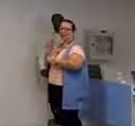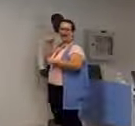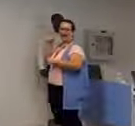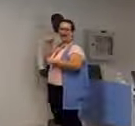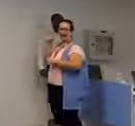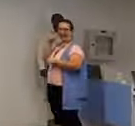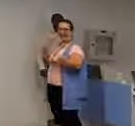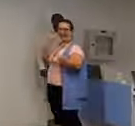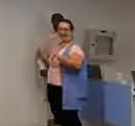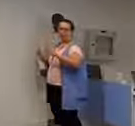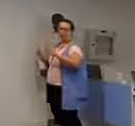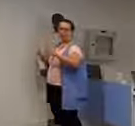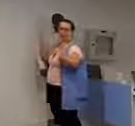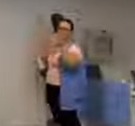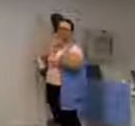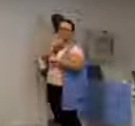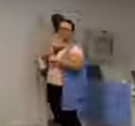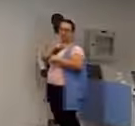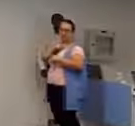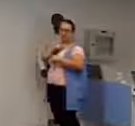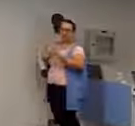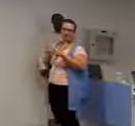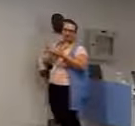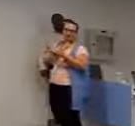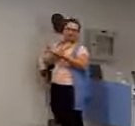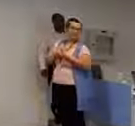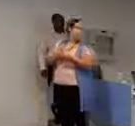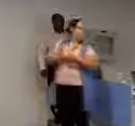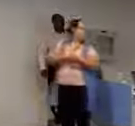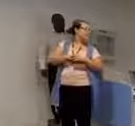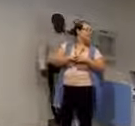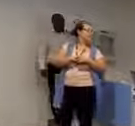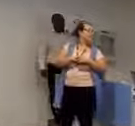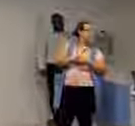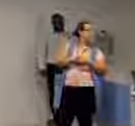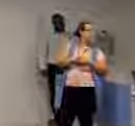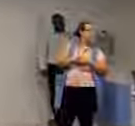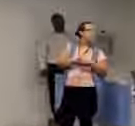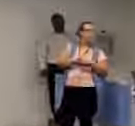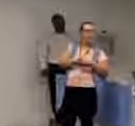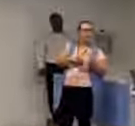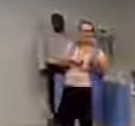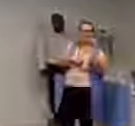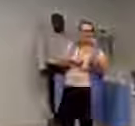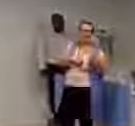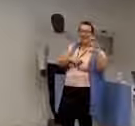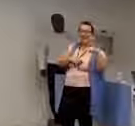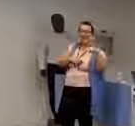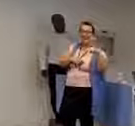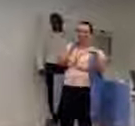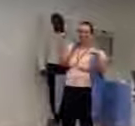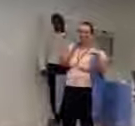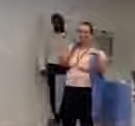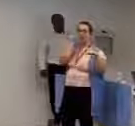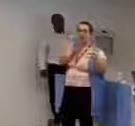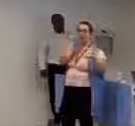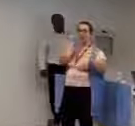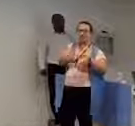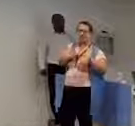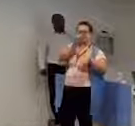e associatividade. Se eu vier aqui no projeto e mudar esse furo daqui para cá, lá no Topsoil de CAN eu já não consigo mandar para a máquina